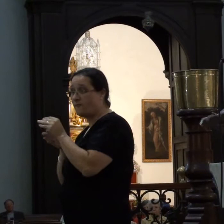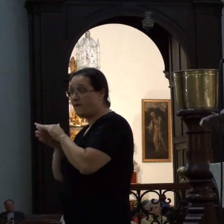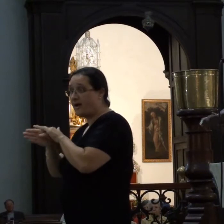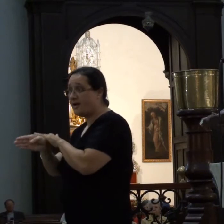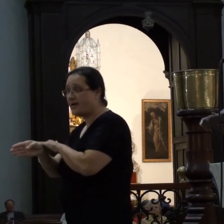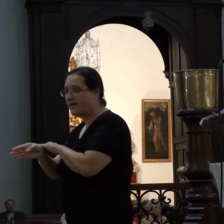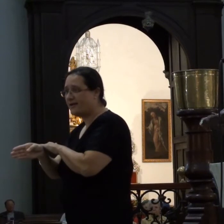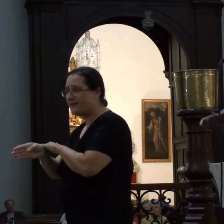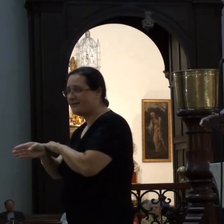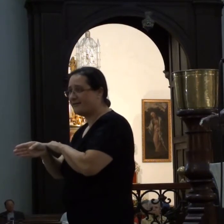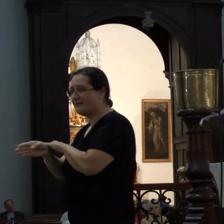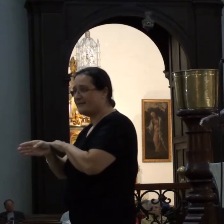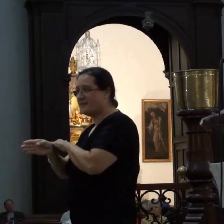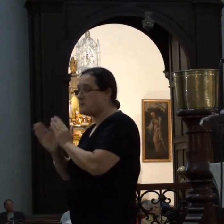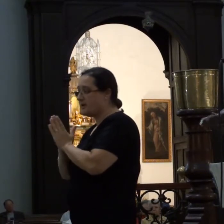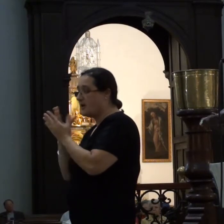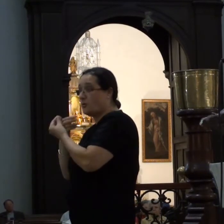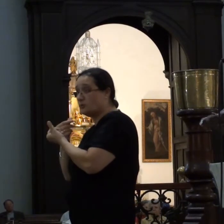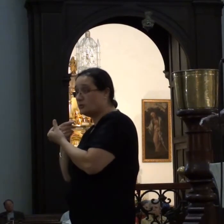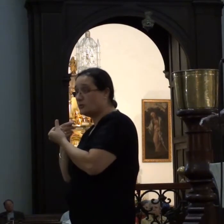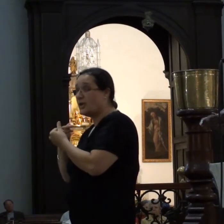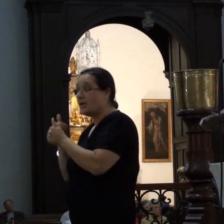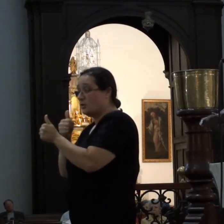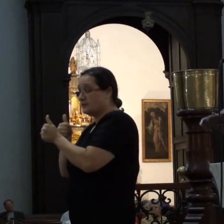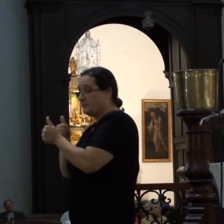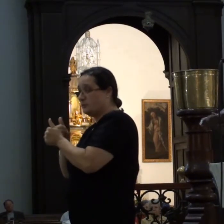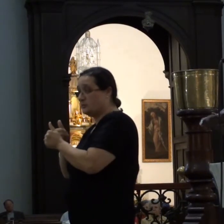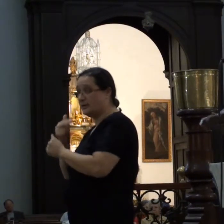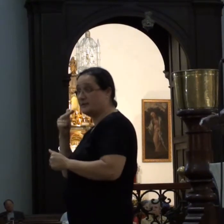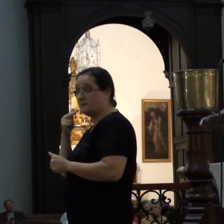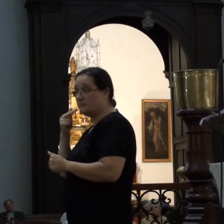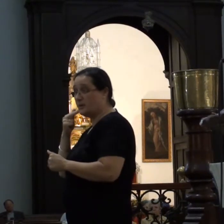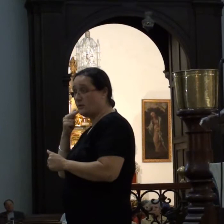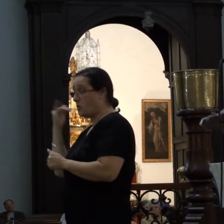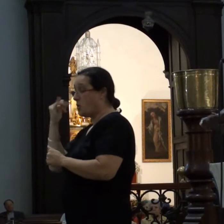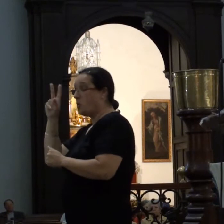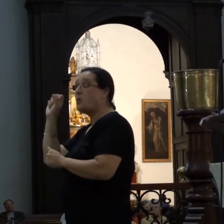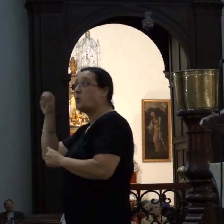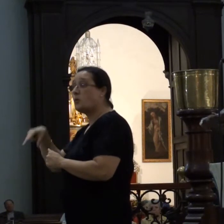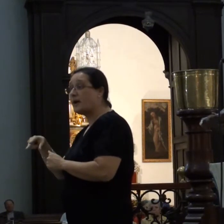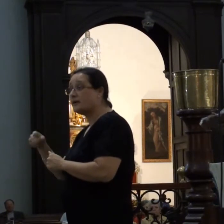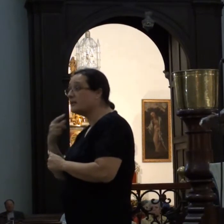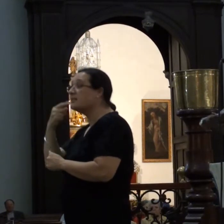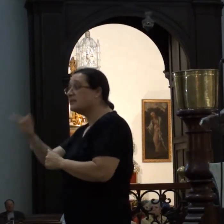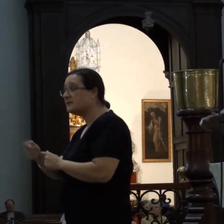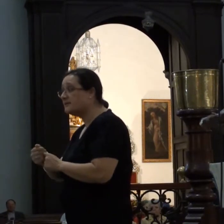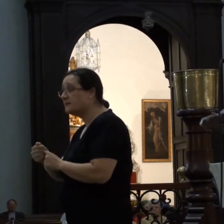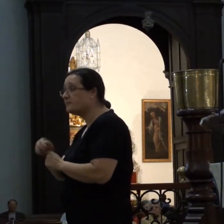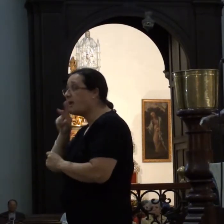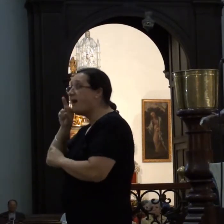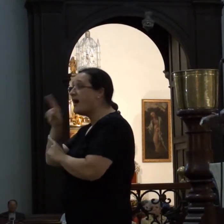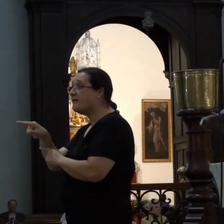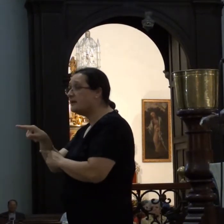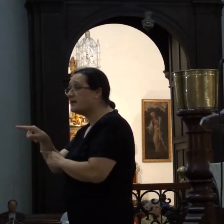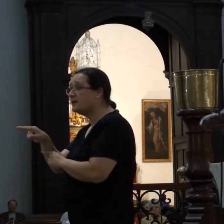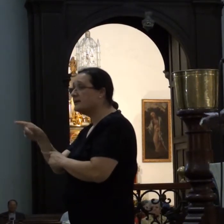entrega su espíritu como deja escrito Juan en una expresión que preluya la llegada del Espíritu Santo en